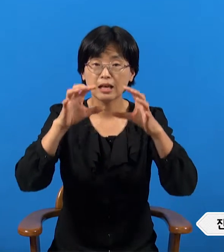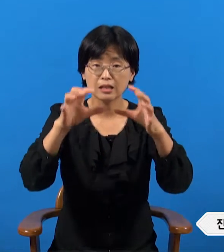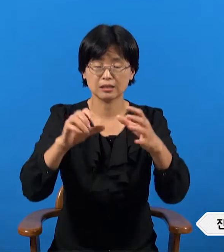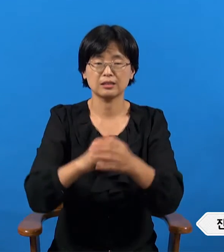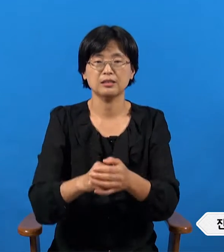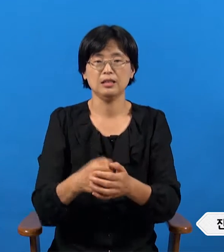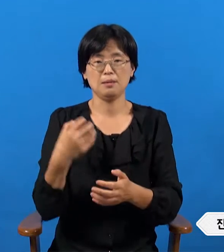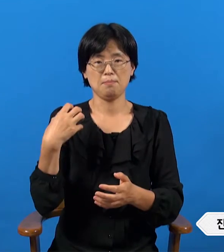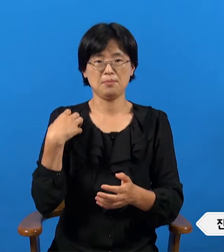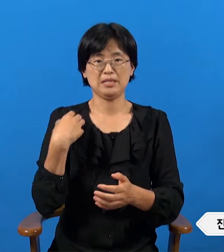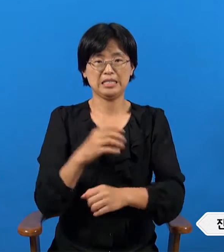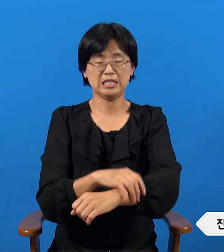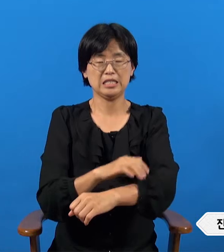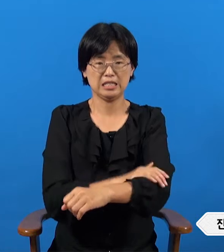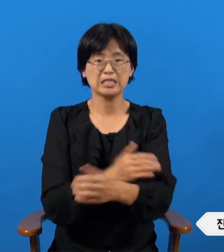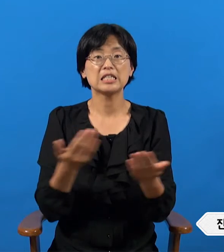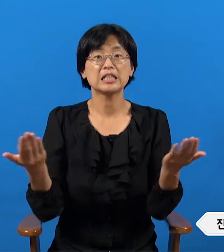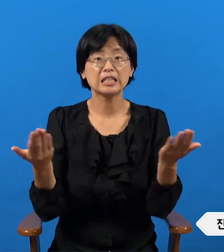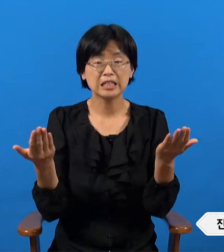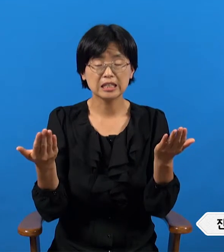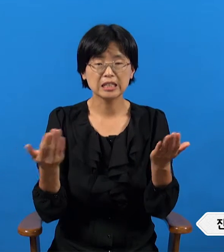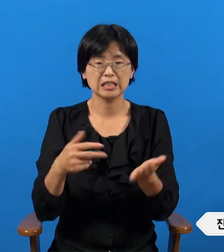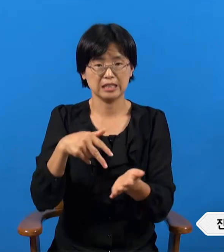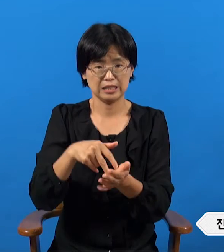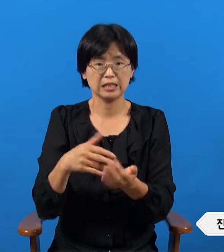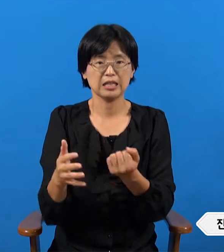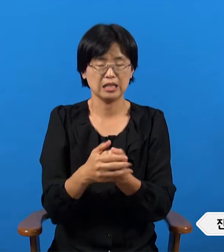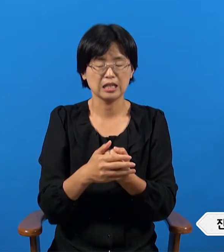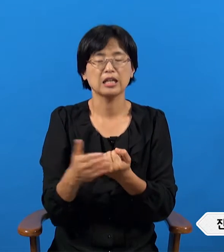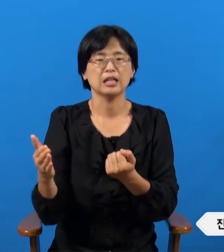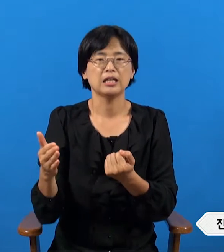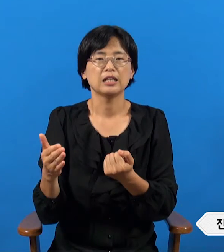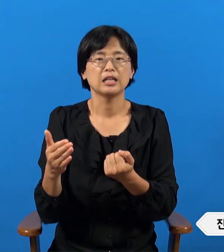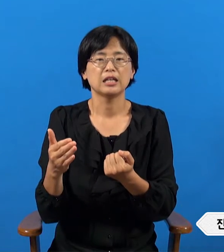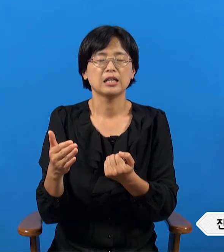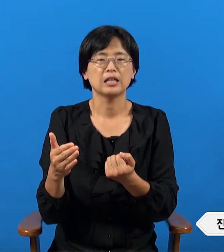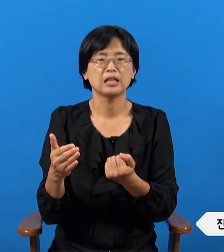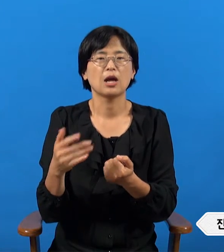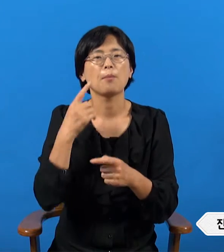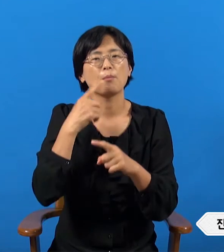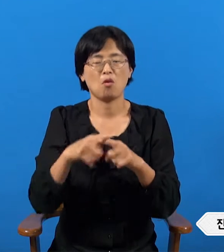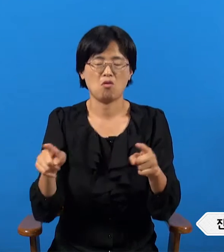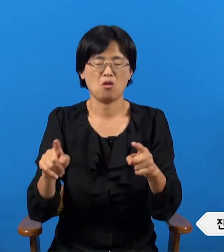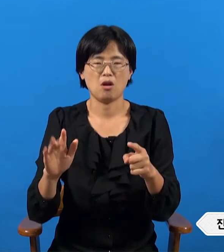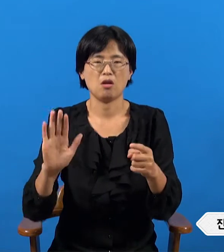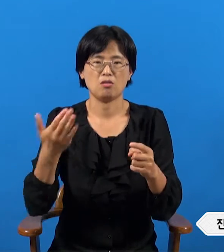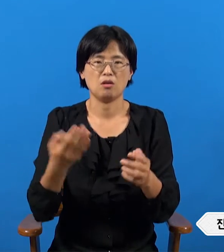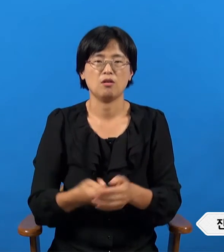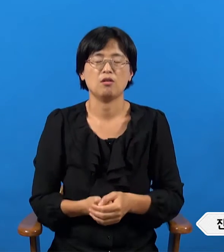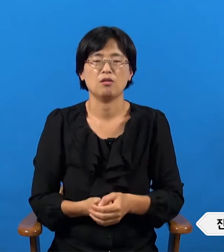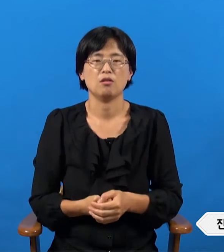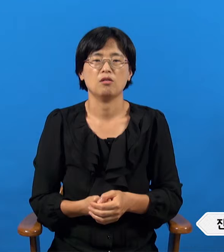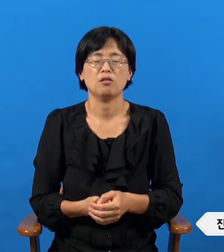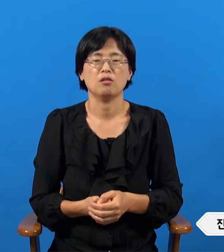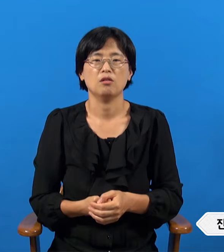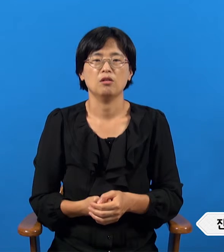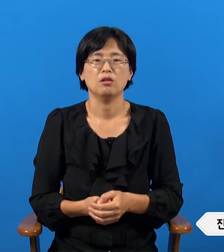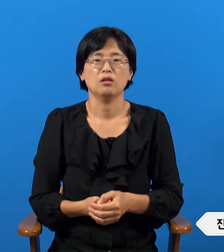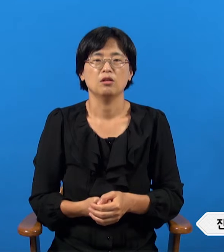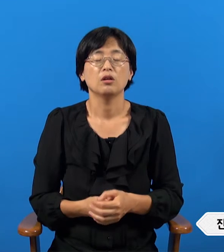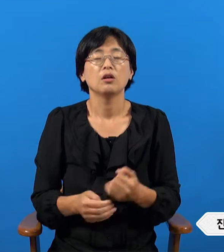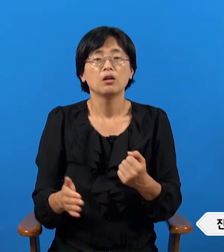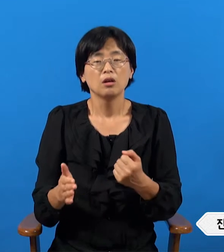지위로, 타이틀로 나를 평가하고, 우리도 우리 자신들을 바라보며 내 직분으로,